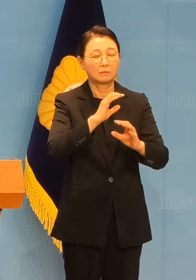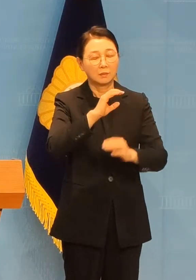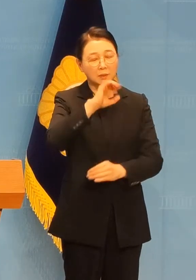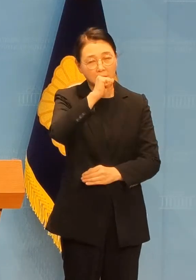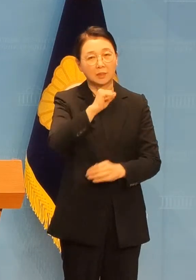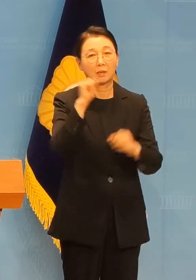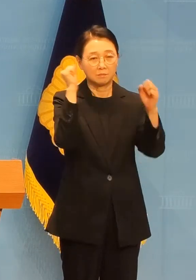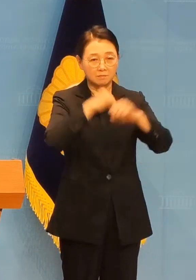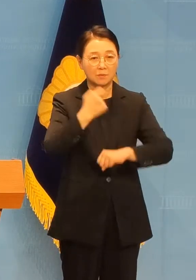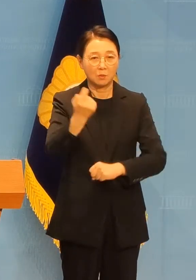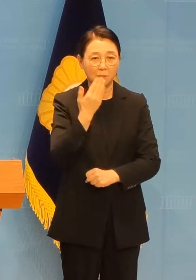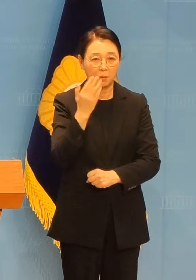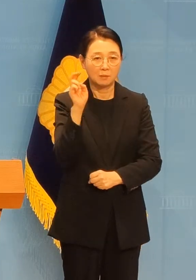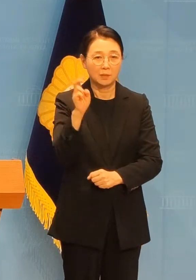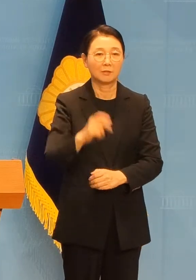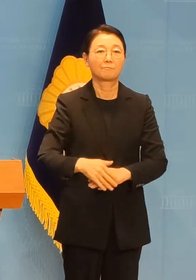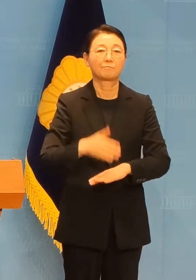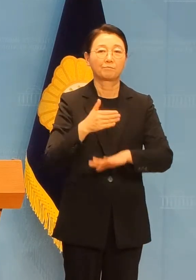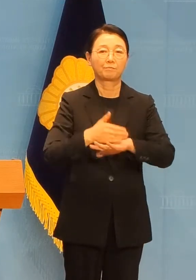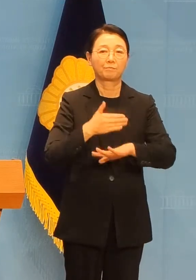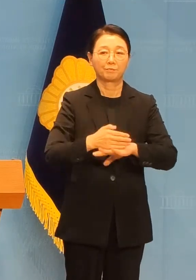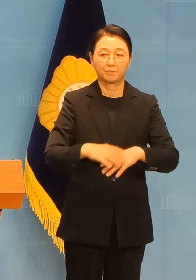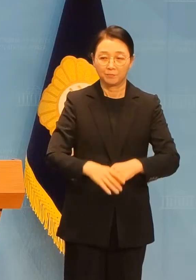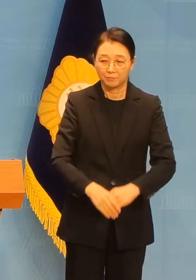것입니다. 감사합니다.